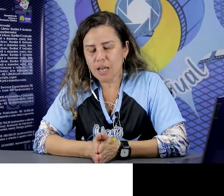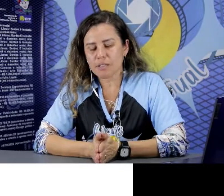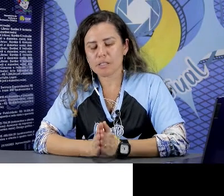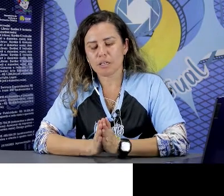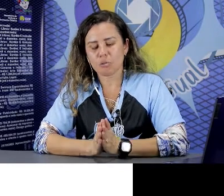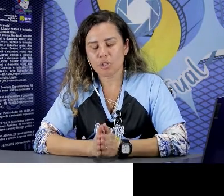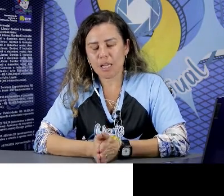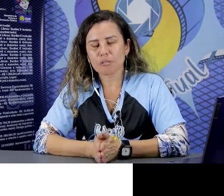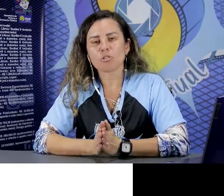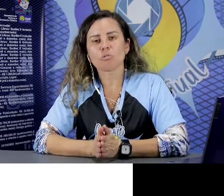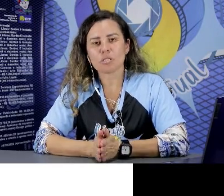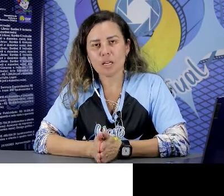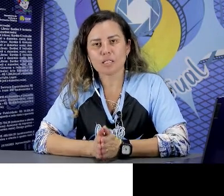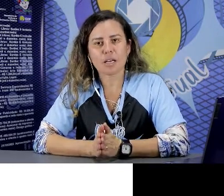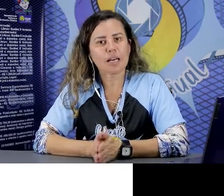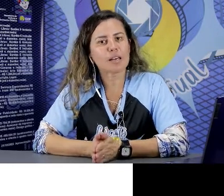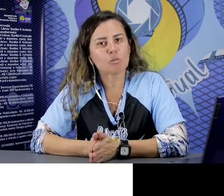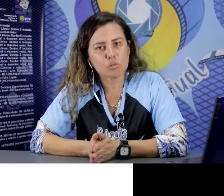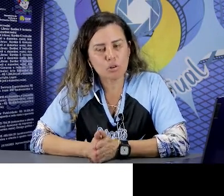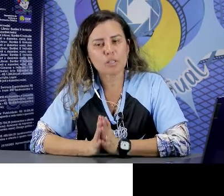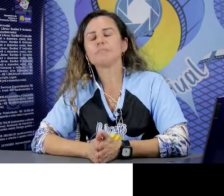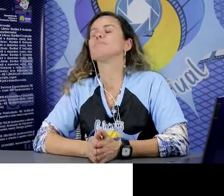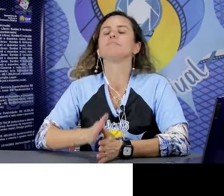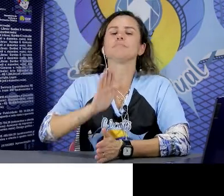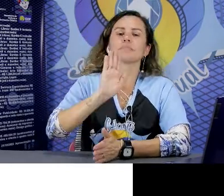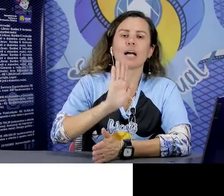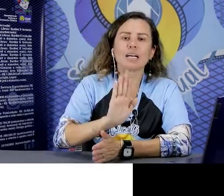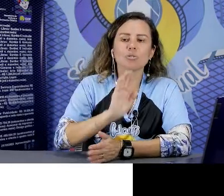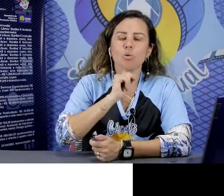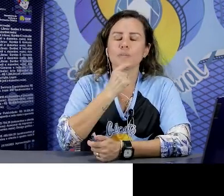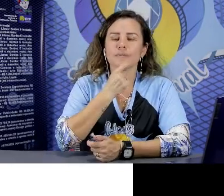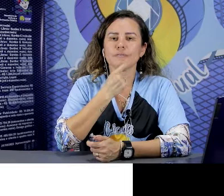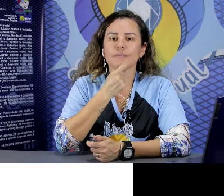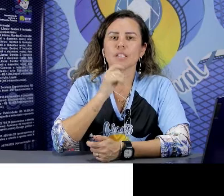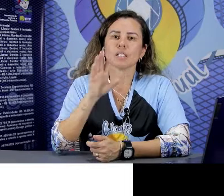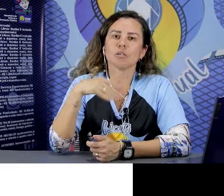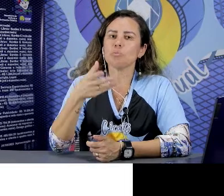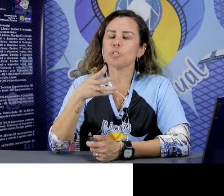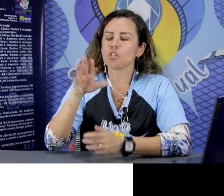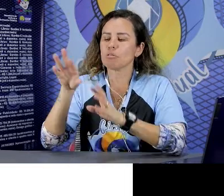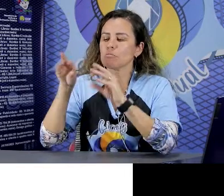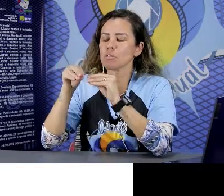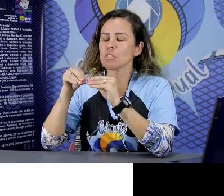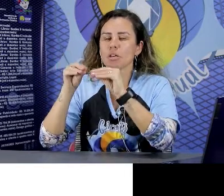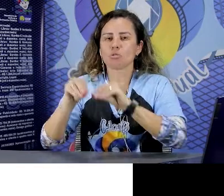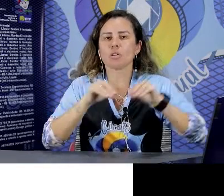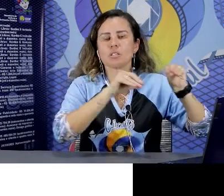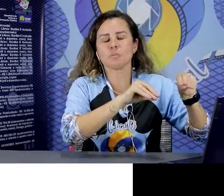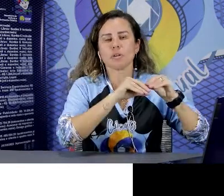consciência, o estado de consciência é quem controla a dor. O bichinho se machuca, ele se